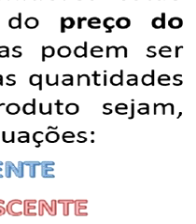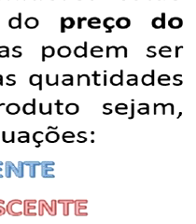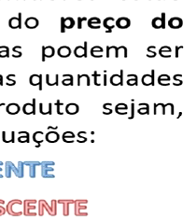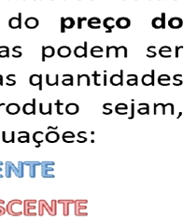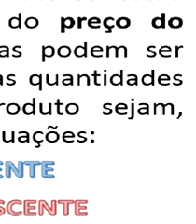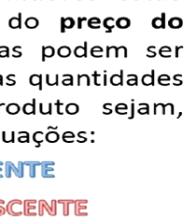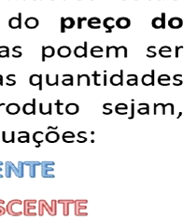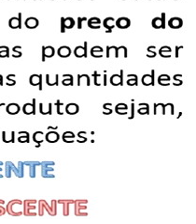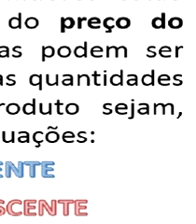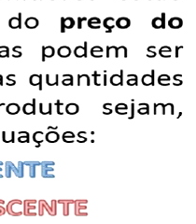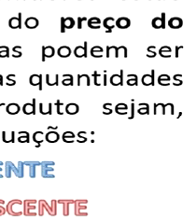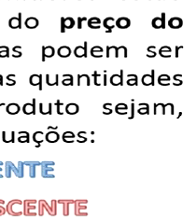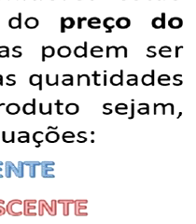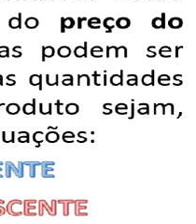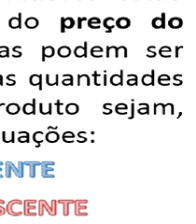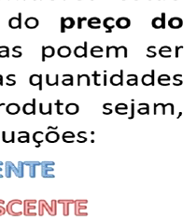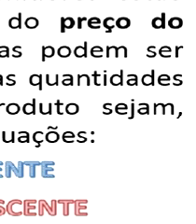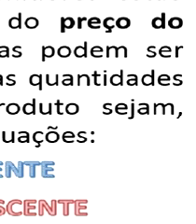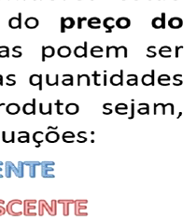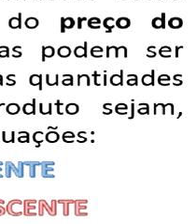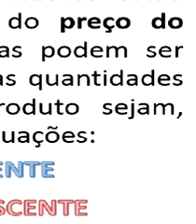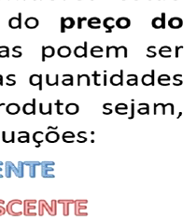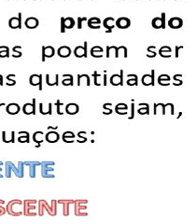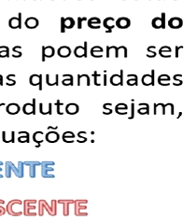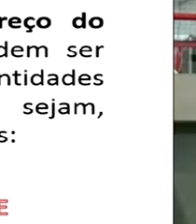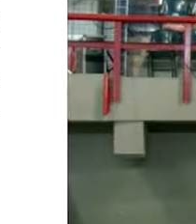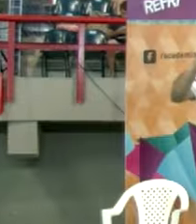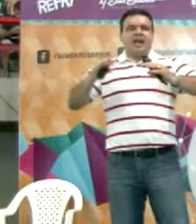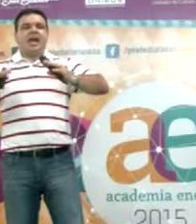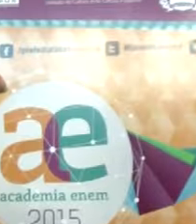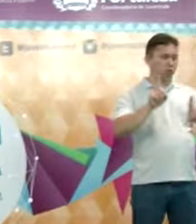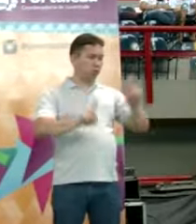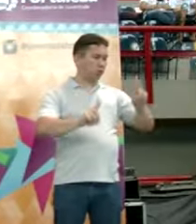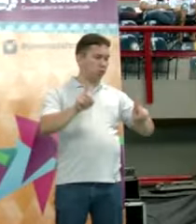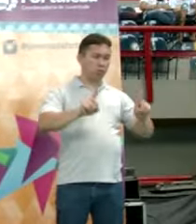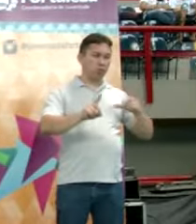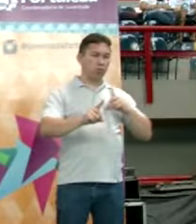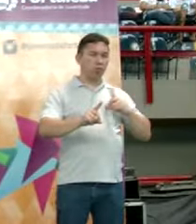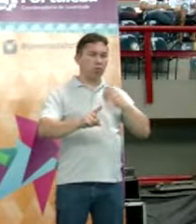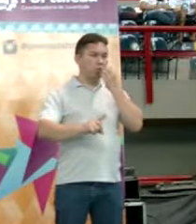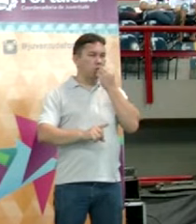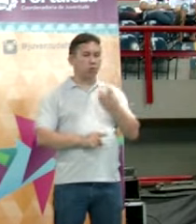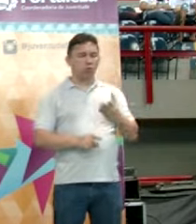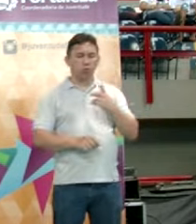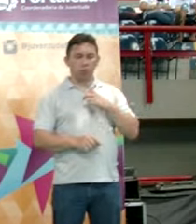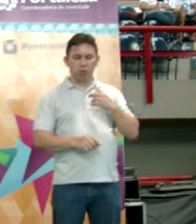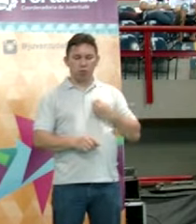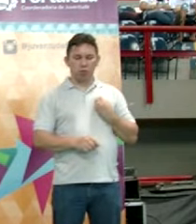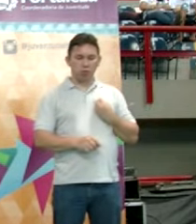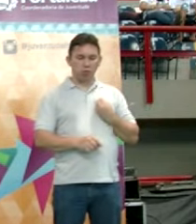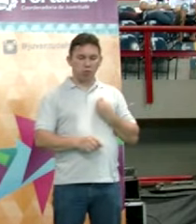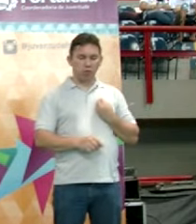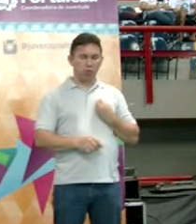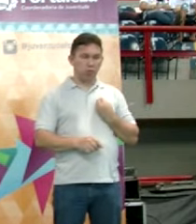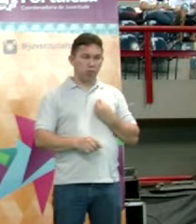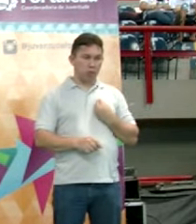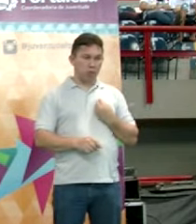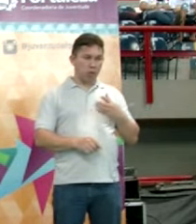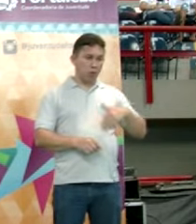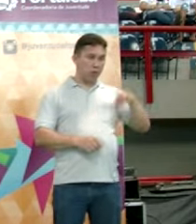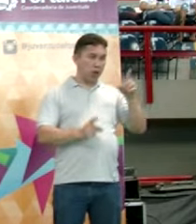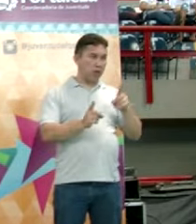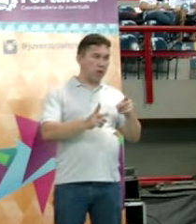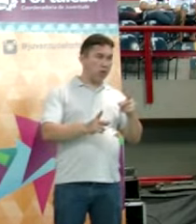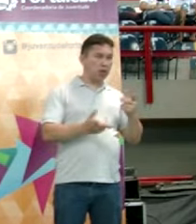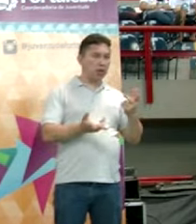consumidor. Ele está falando dessas 2 curvas. É bom que tenha mais oferta do que